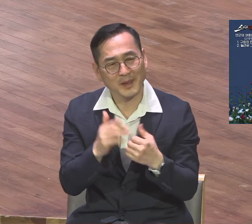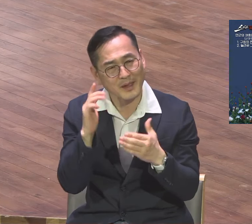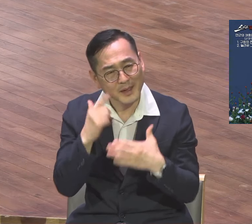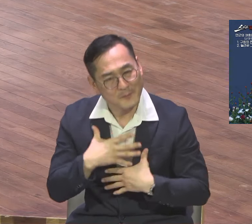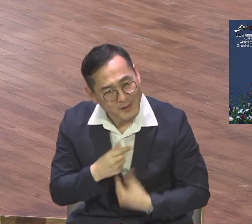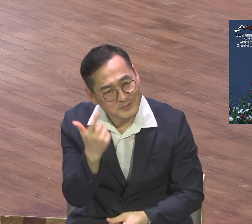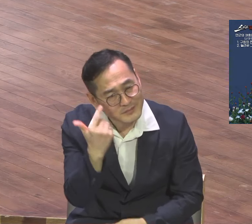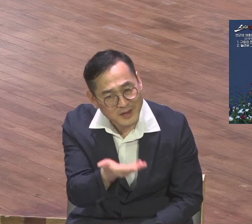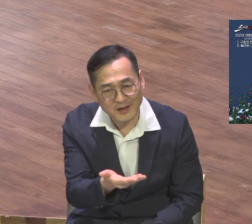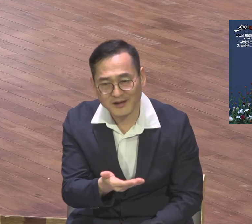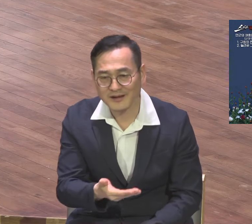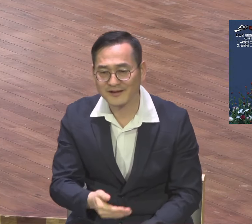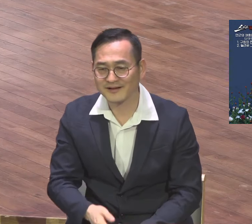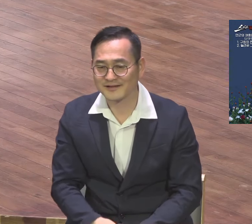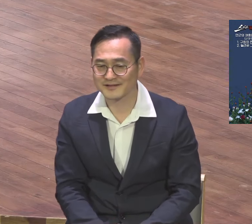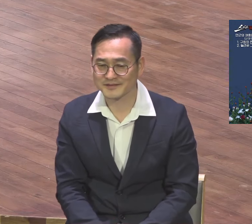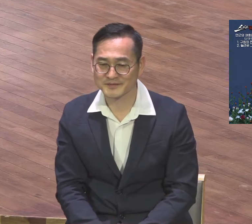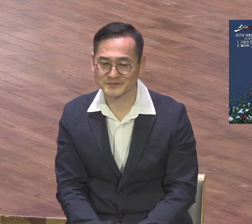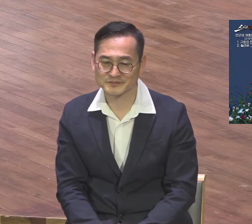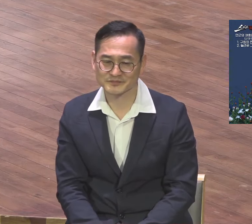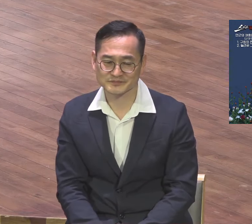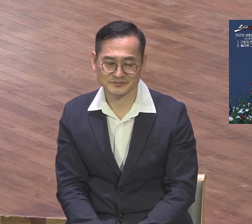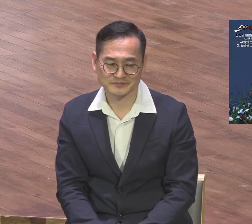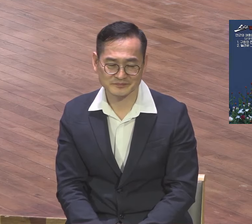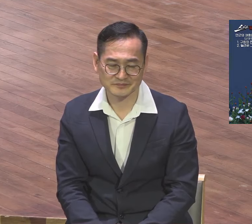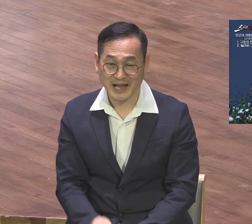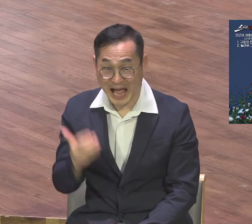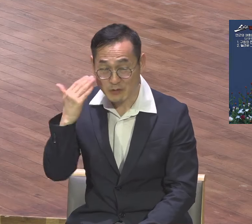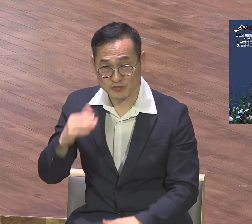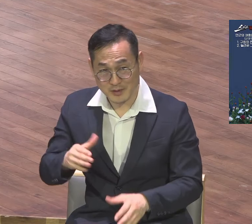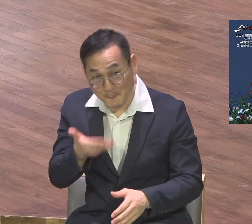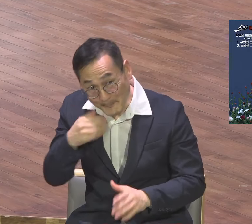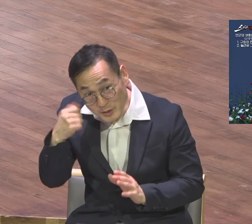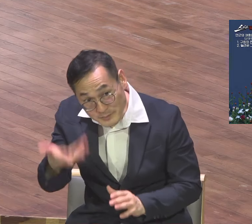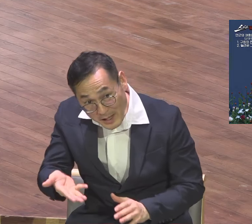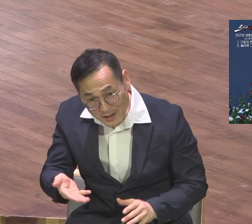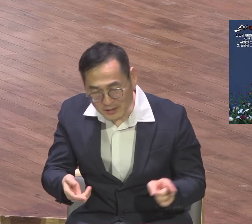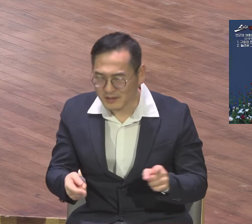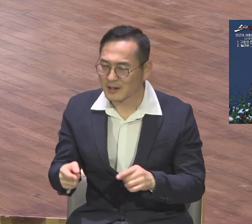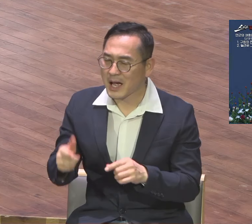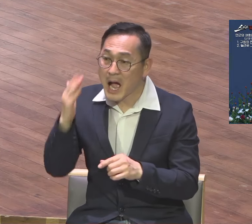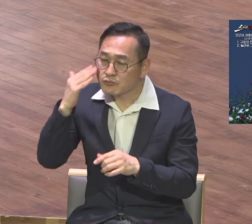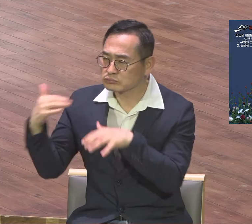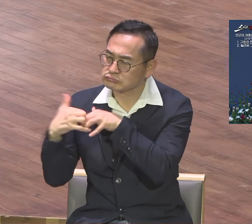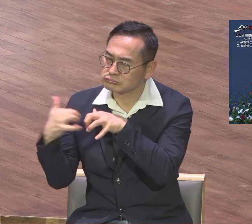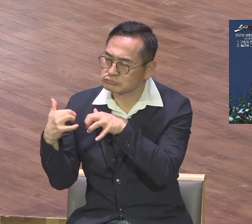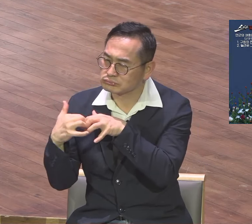너무 전쟁이 시달려가지고 우리나라보다 몇 배라도 침공을 많이 받았어.